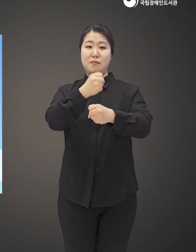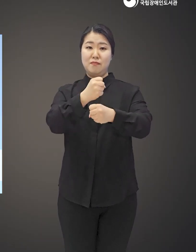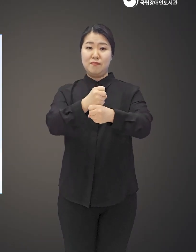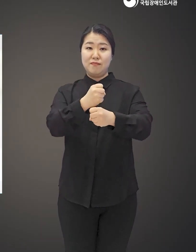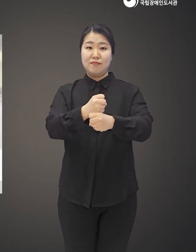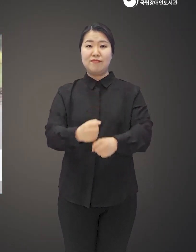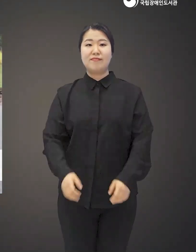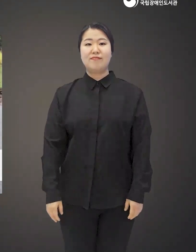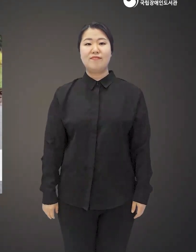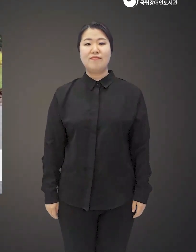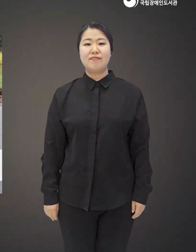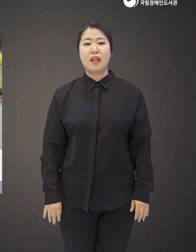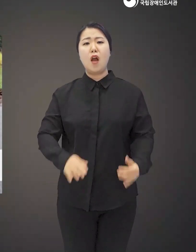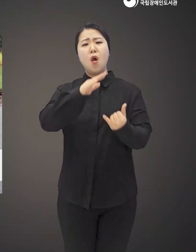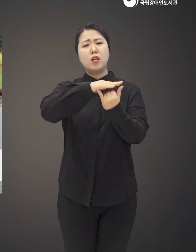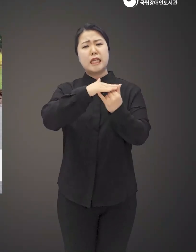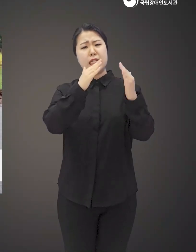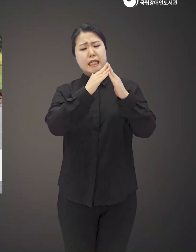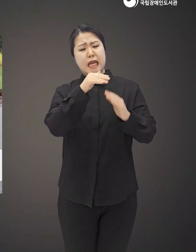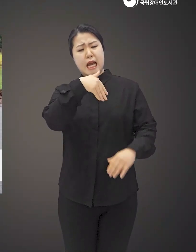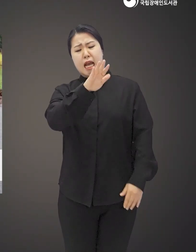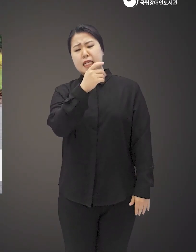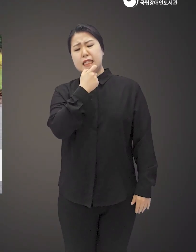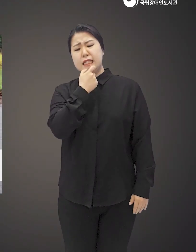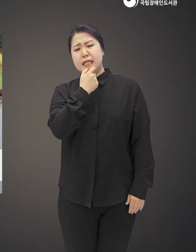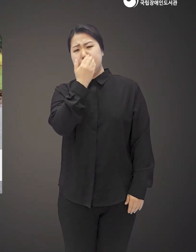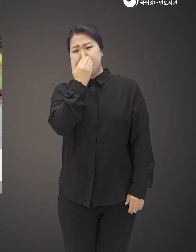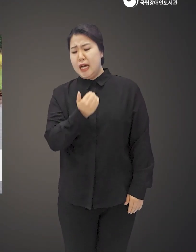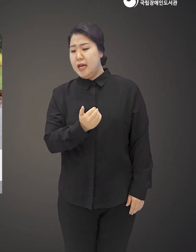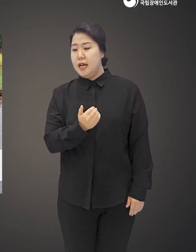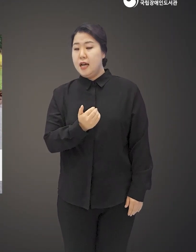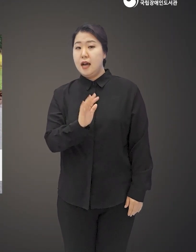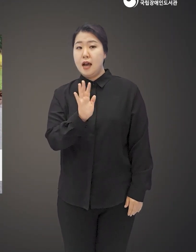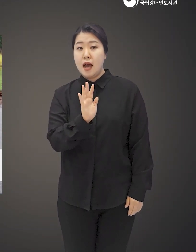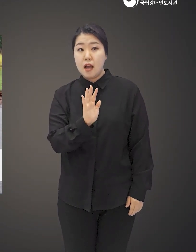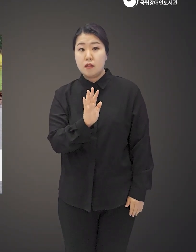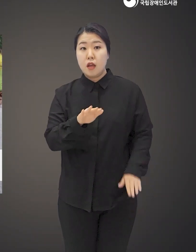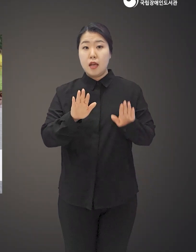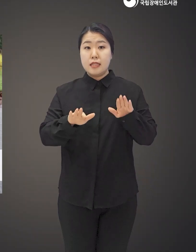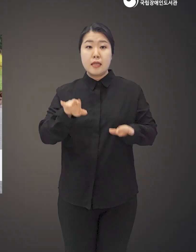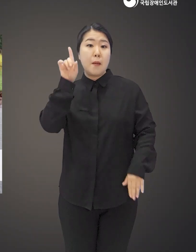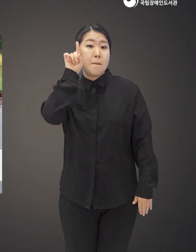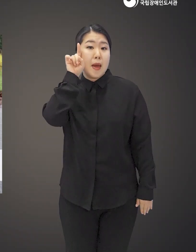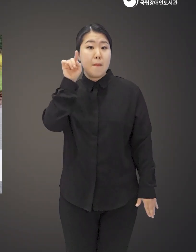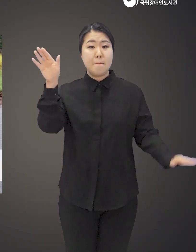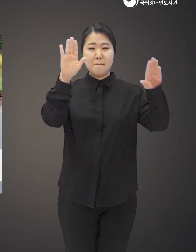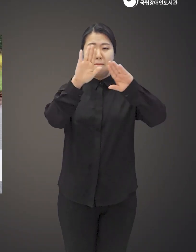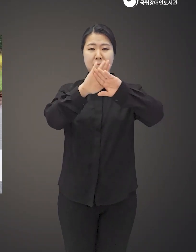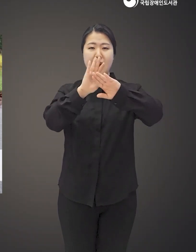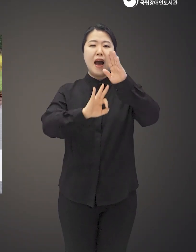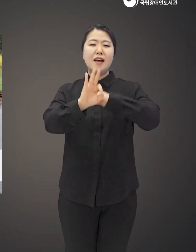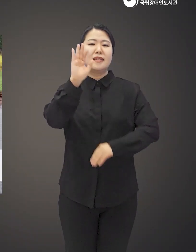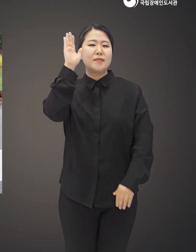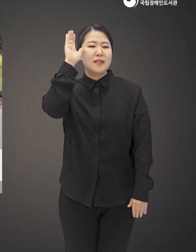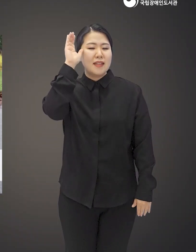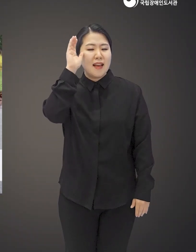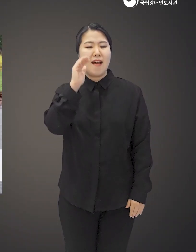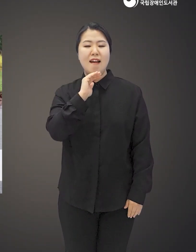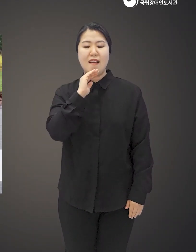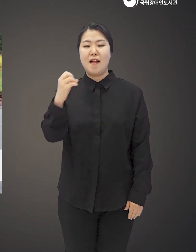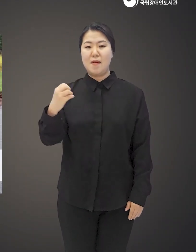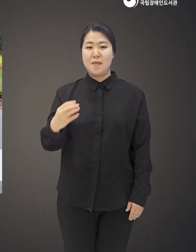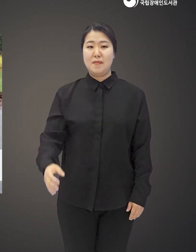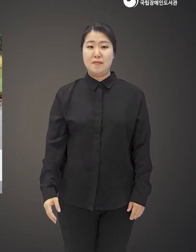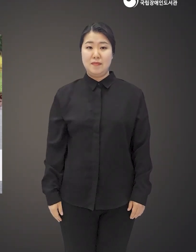만든다. 어린이집 재미없다며 매일 등원 거부하던 아이가 매일 밤마다 내일 아침이 어서 오기를